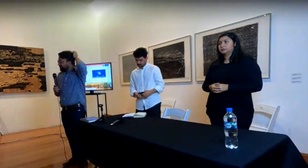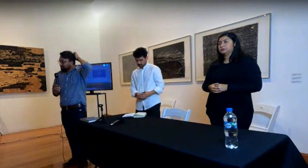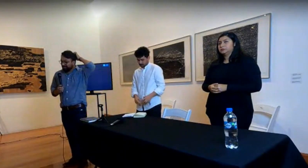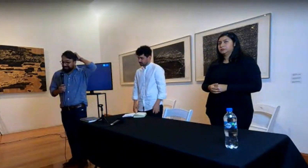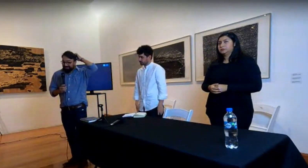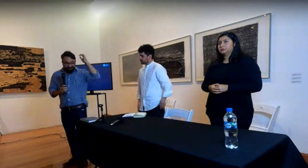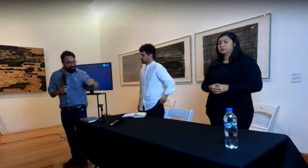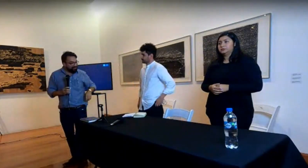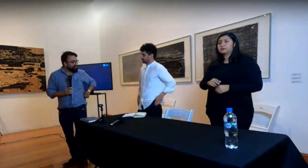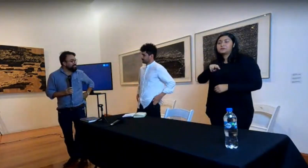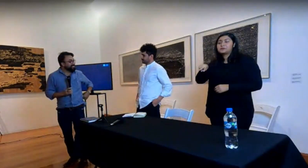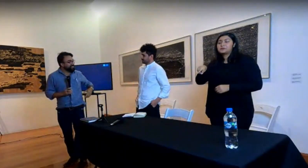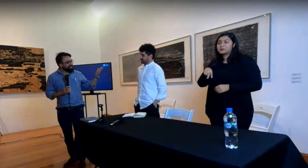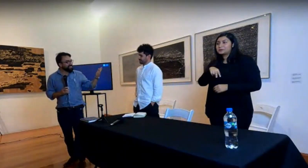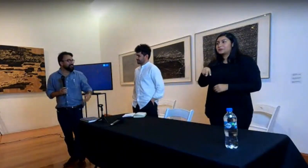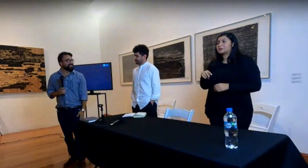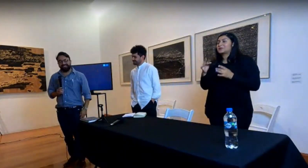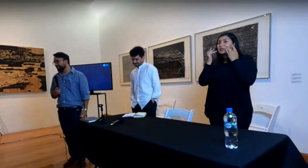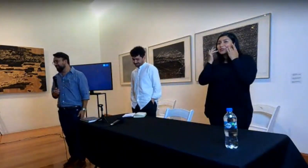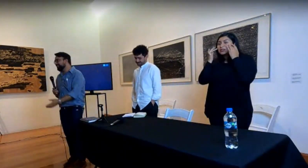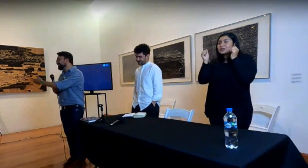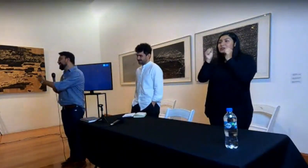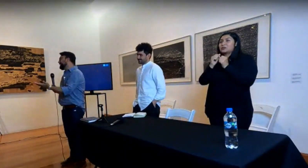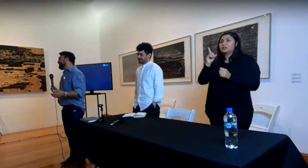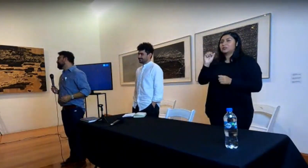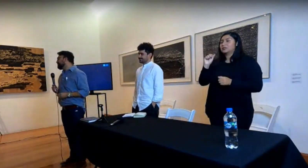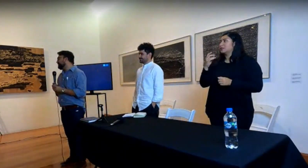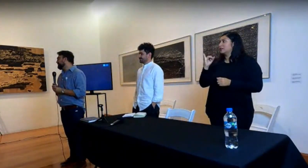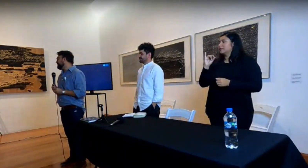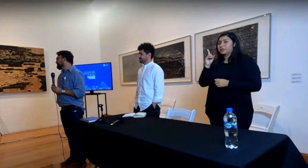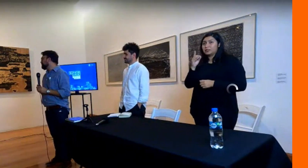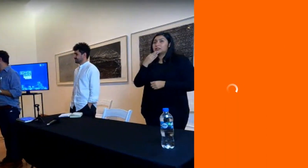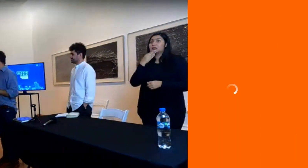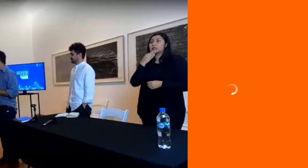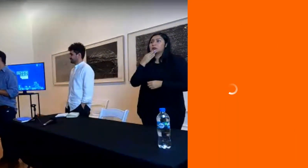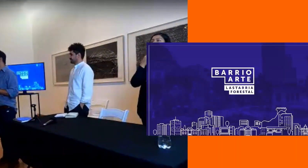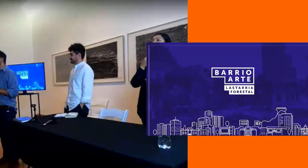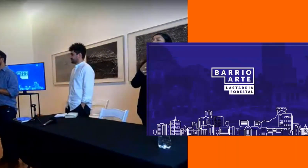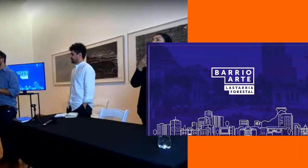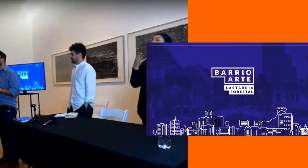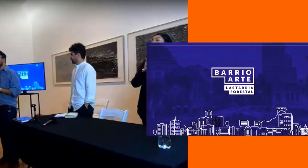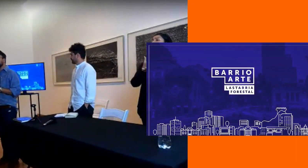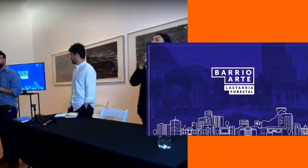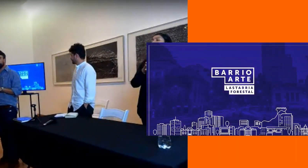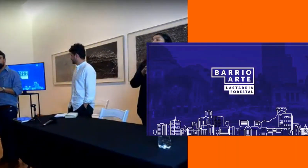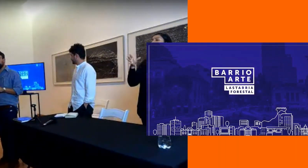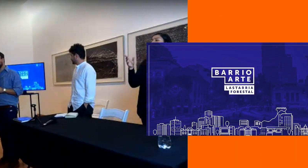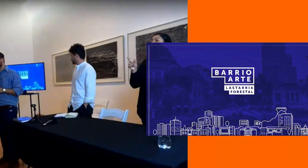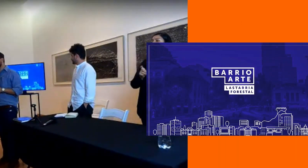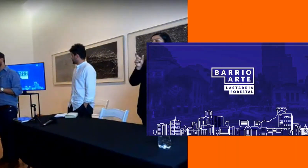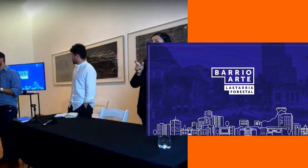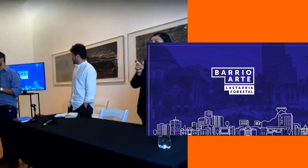Bueno, estamos muy contentos con David, porque, bueno, y aquí hay mucha gente que ha sido parte del proceso también de Barrio Arte